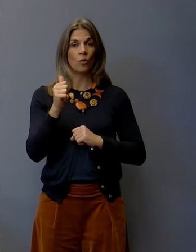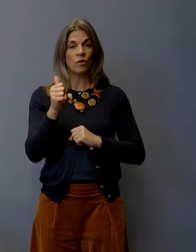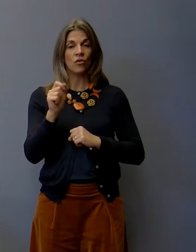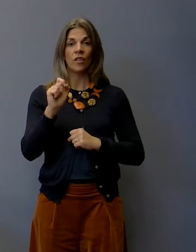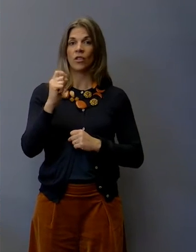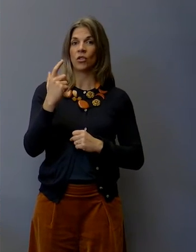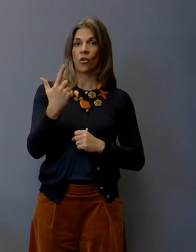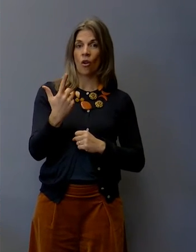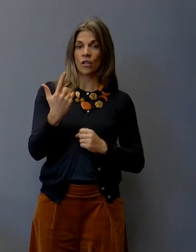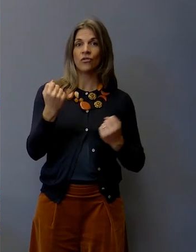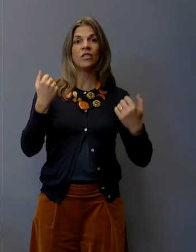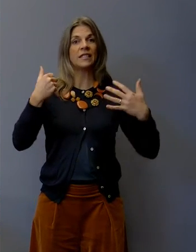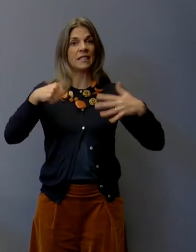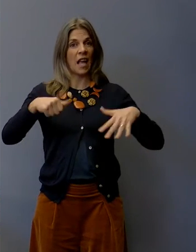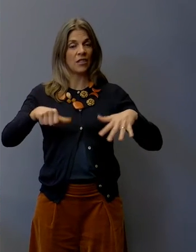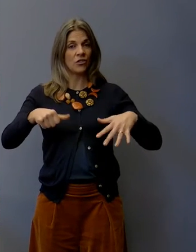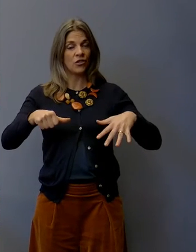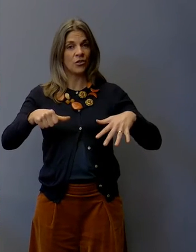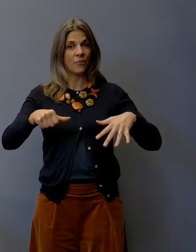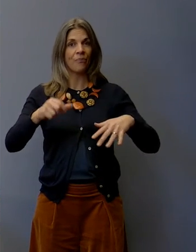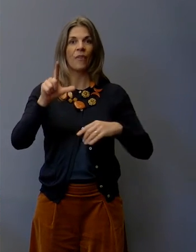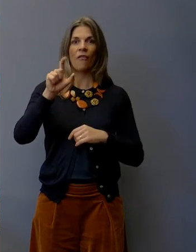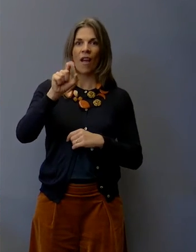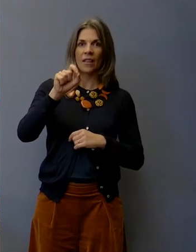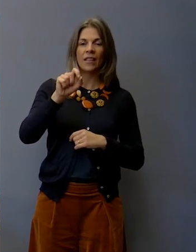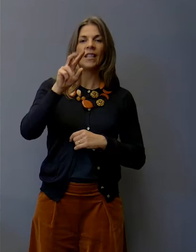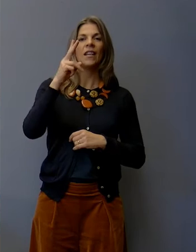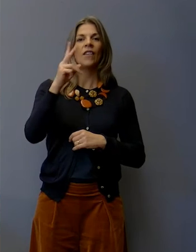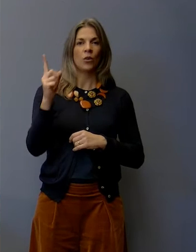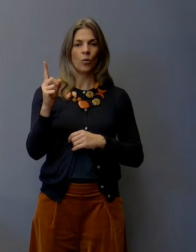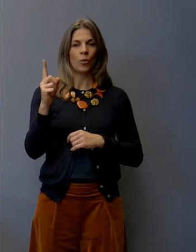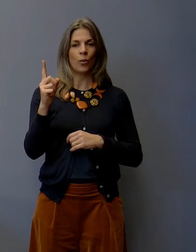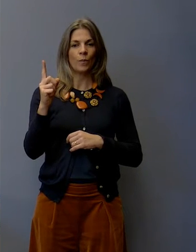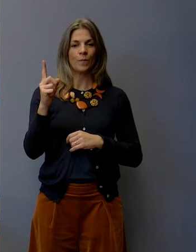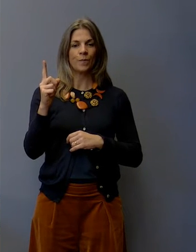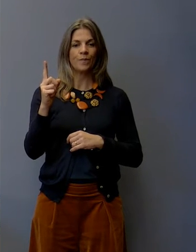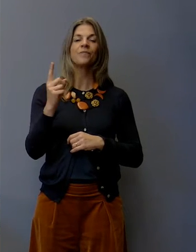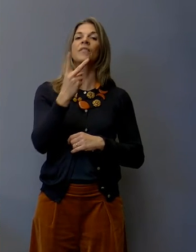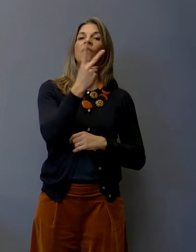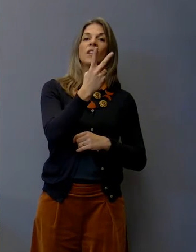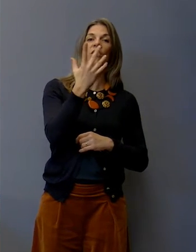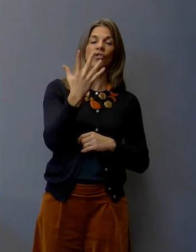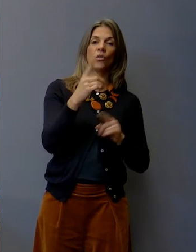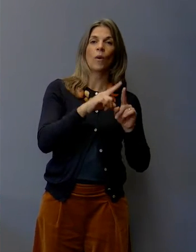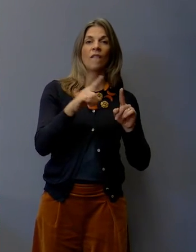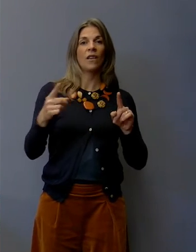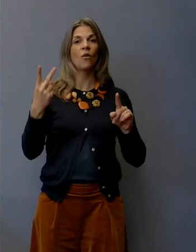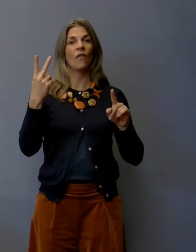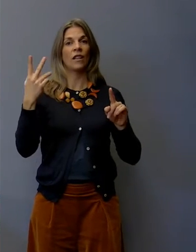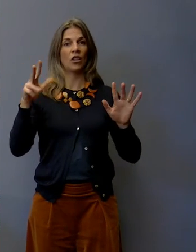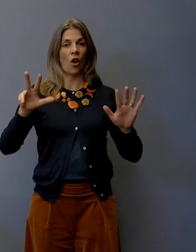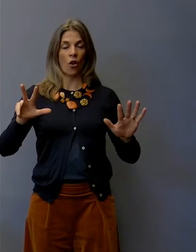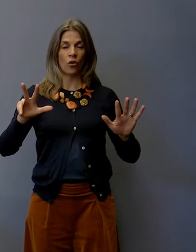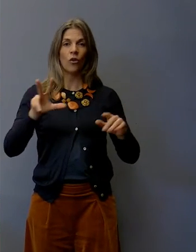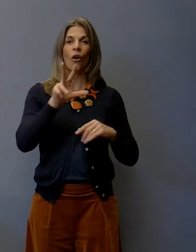16 20 e 21 da 25 a 28 30